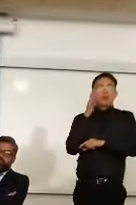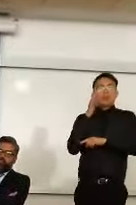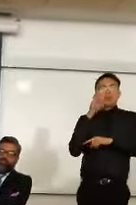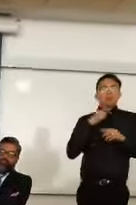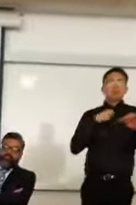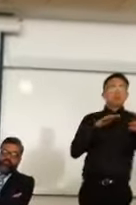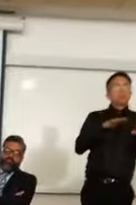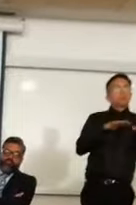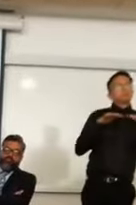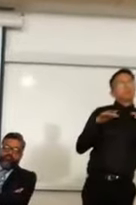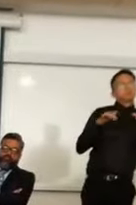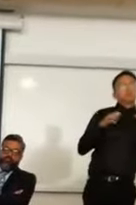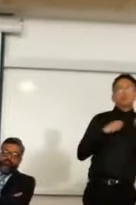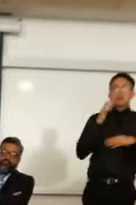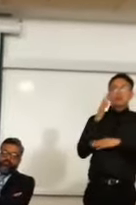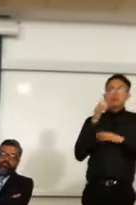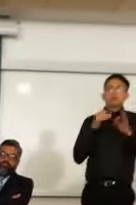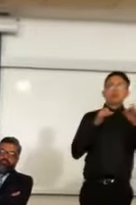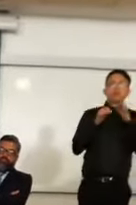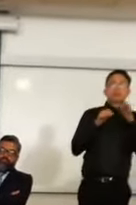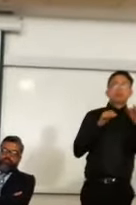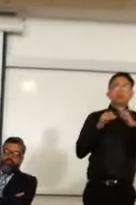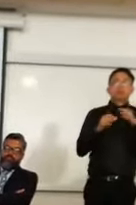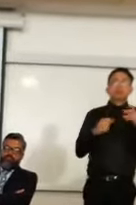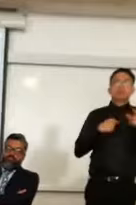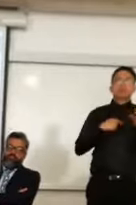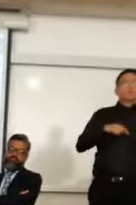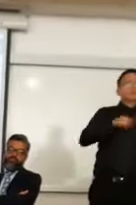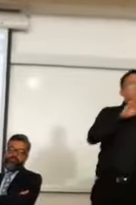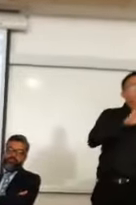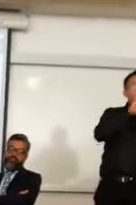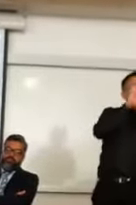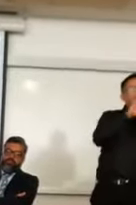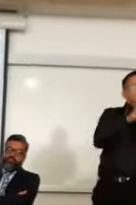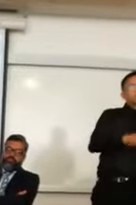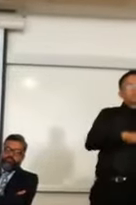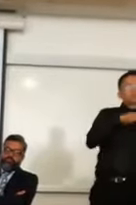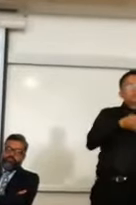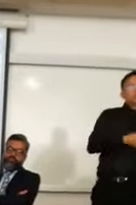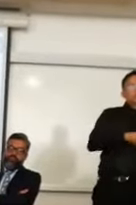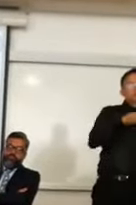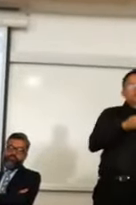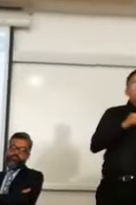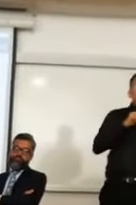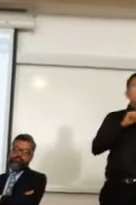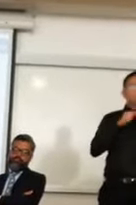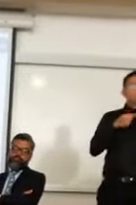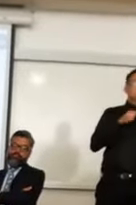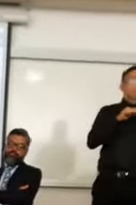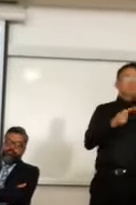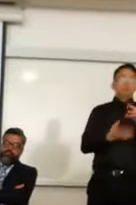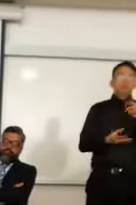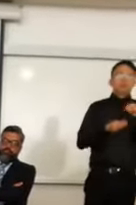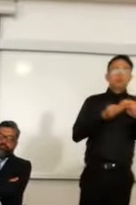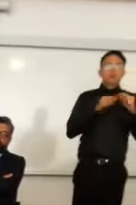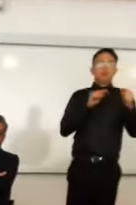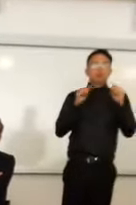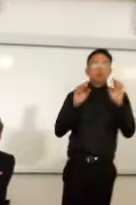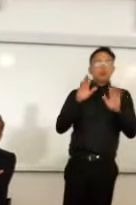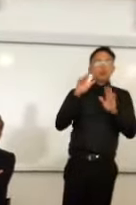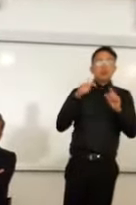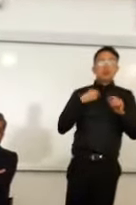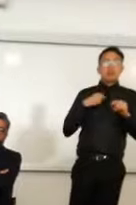los integrantes, y sobre eso que se mostraba se hacían las respectivas observaciones, las discusiones. Había en